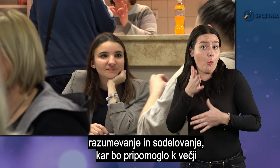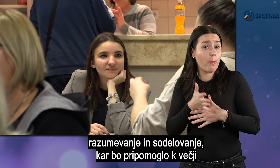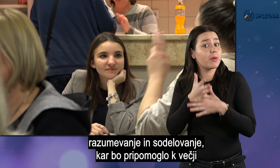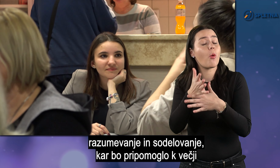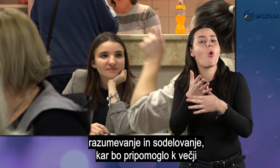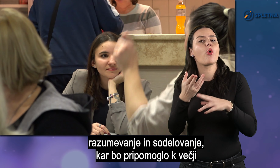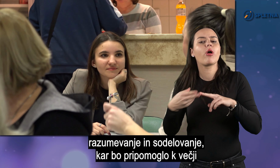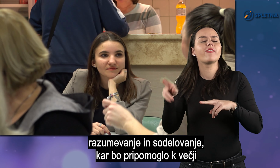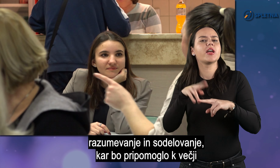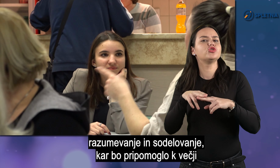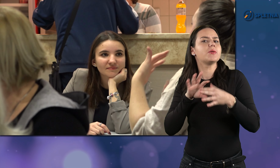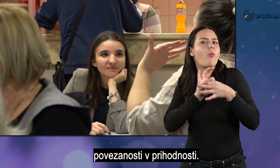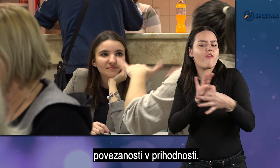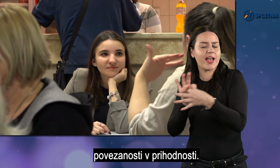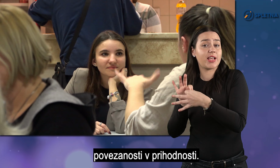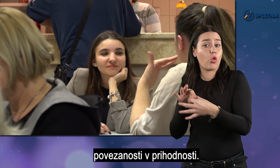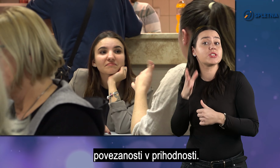prihodnosti.